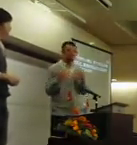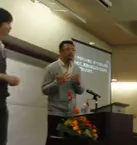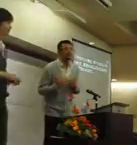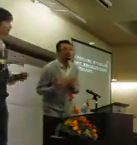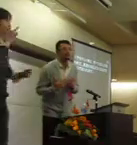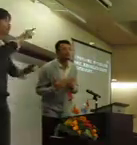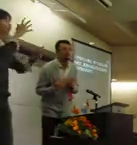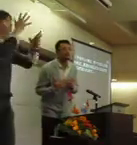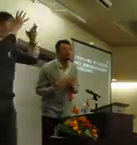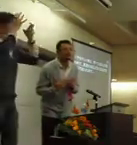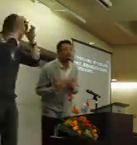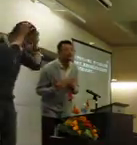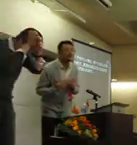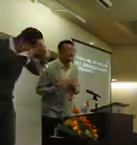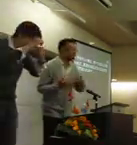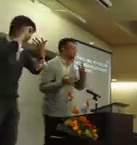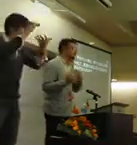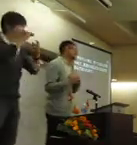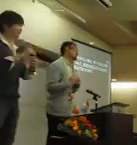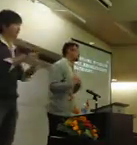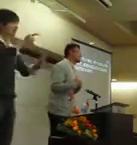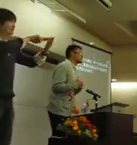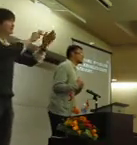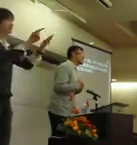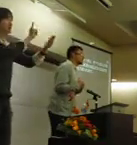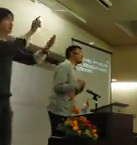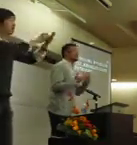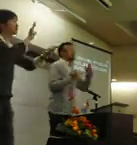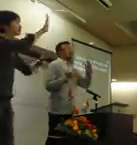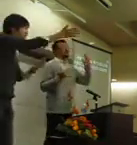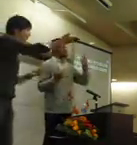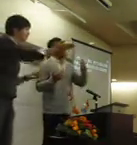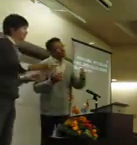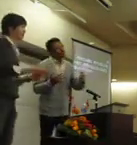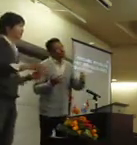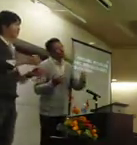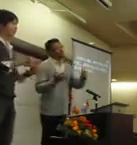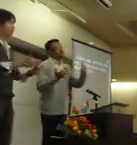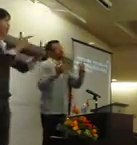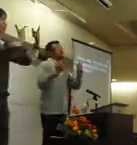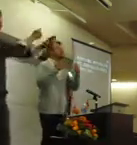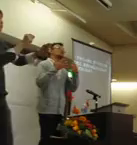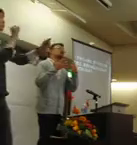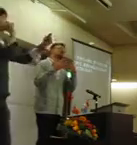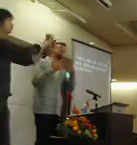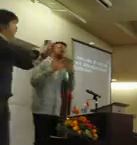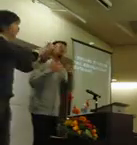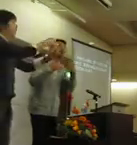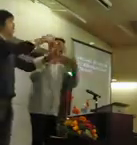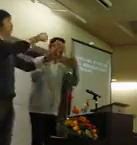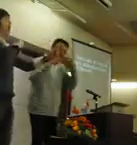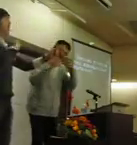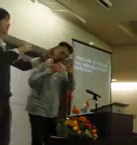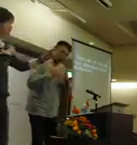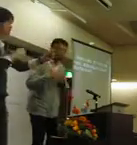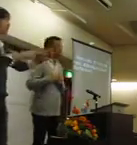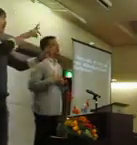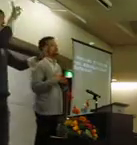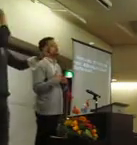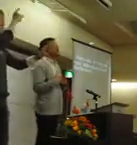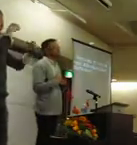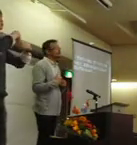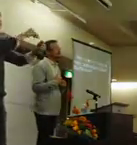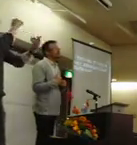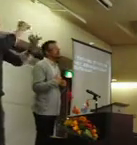それを信じることです。聖書に何て書いてあるんですか。復讐することは私の神のす